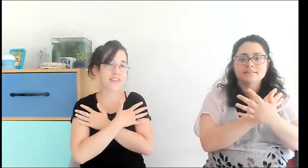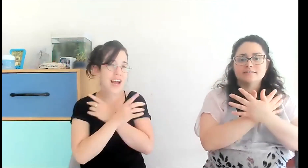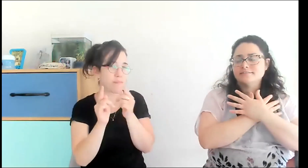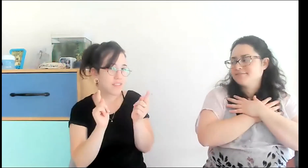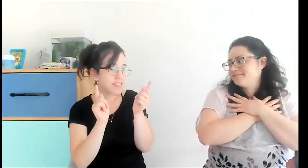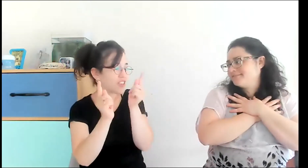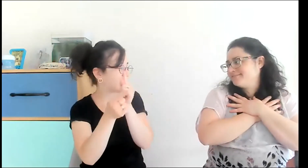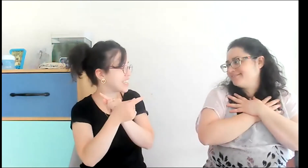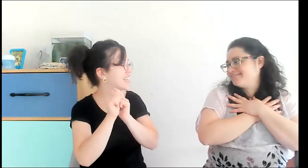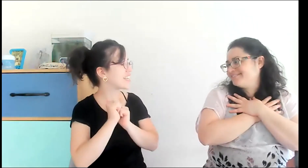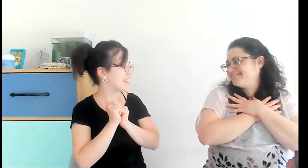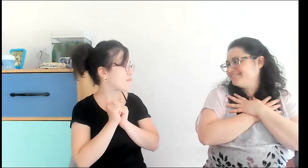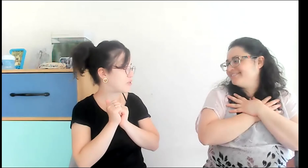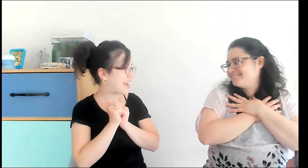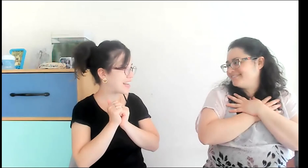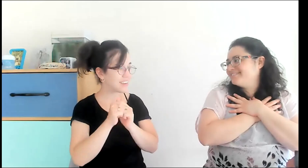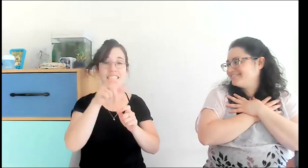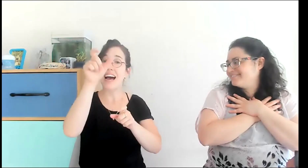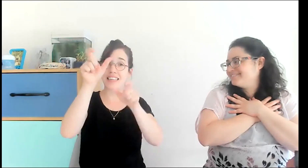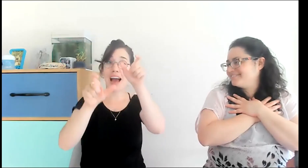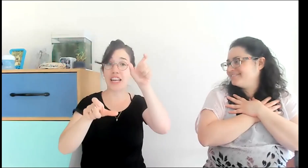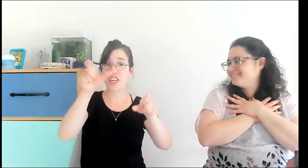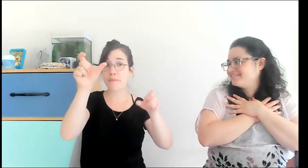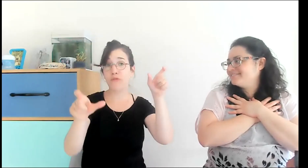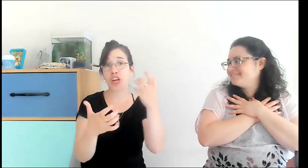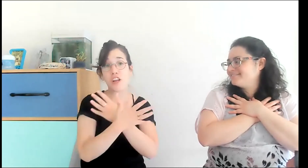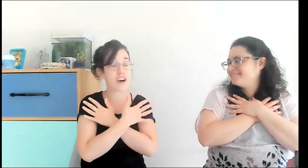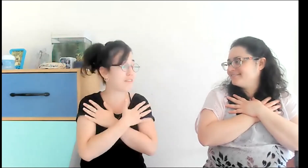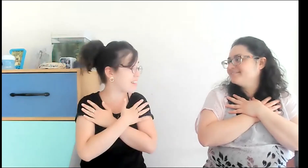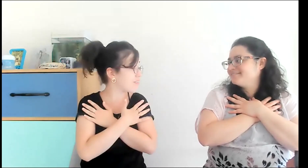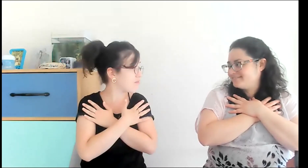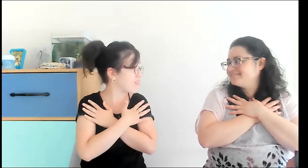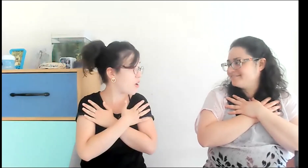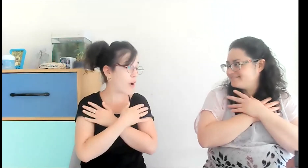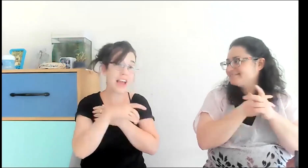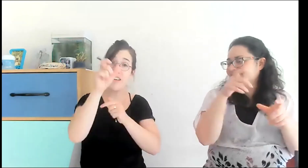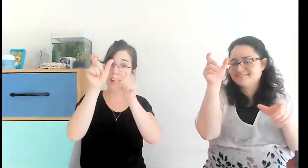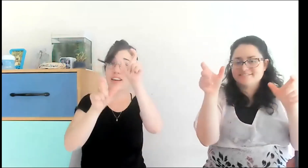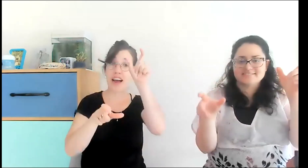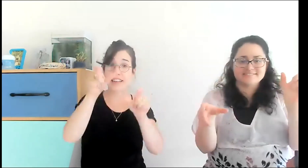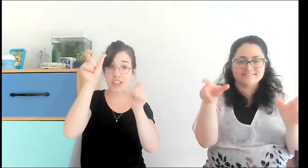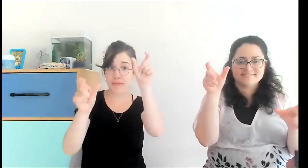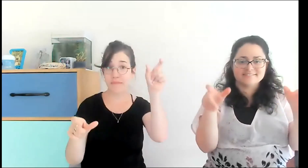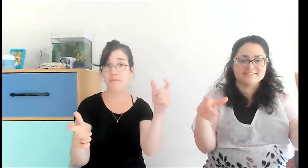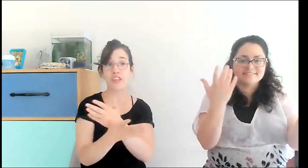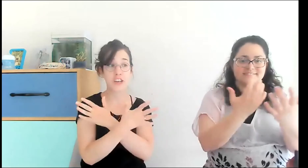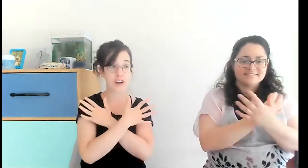גם שיניתי קצת את המשפט, אז אנשים שאני אוהבת, אוקיי? אנשים שאני